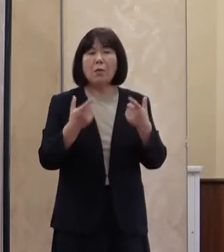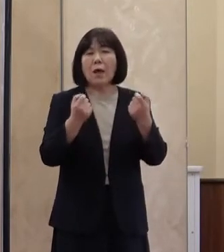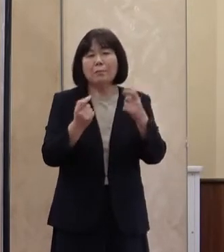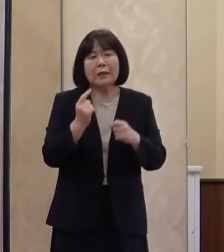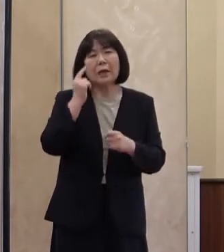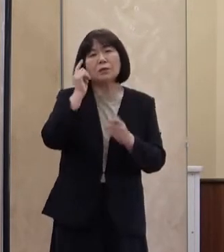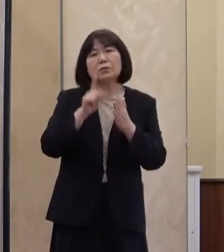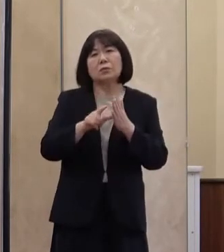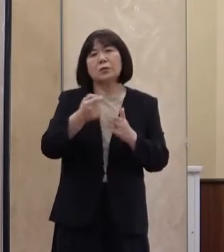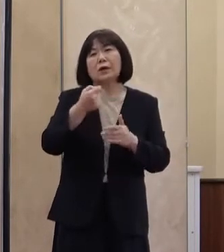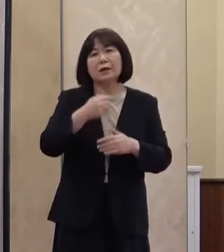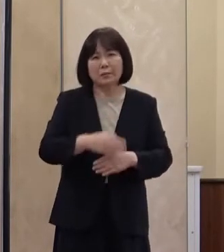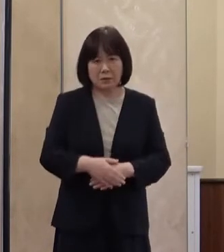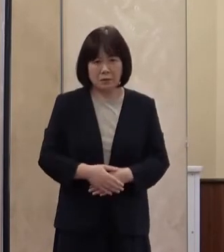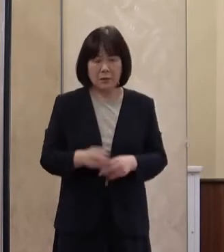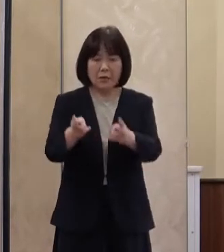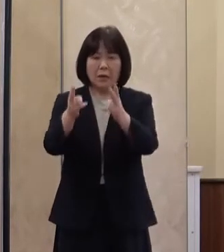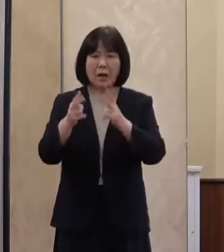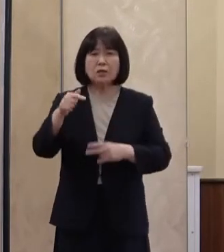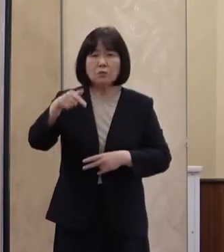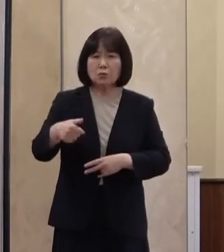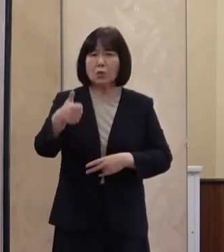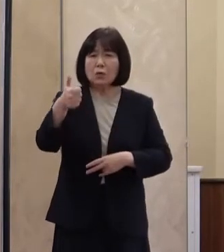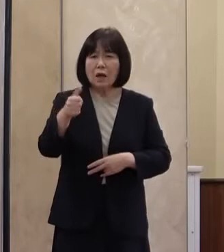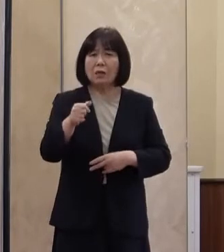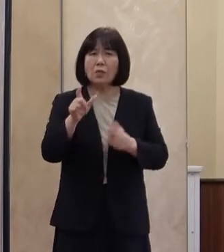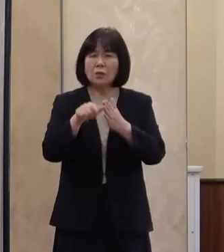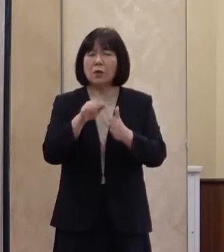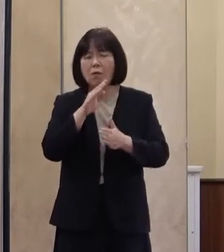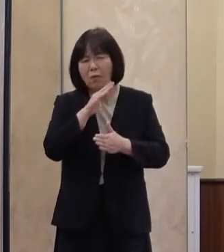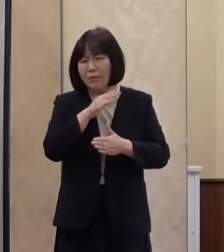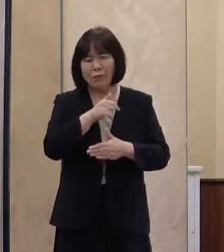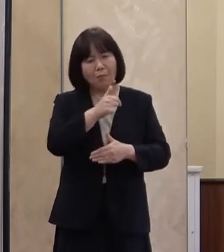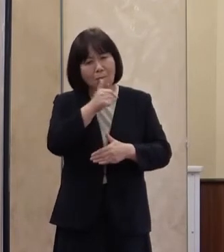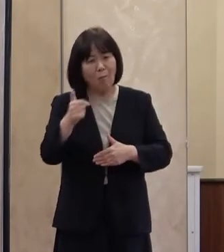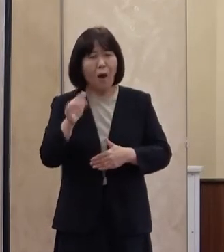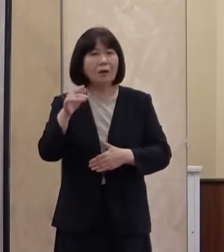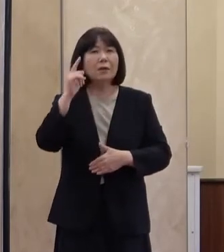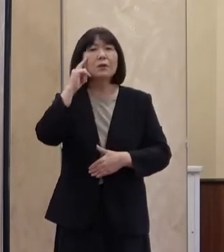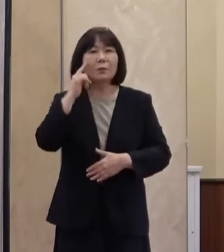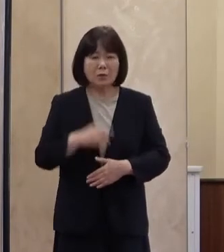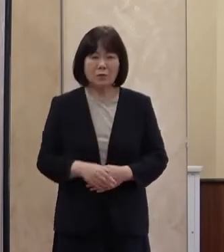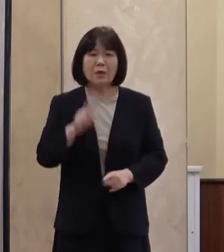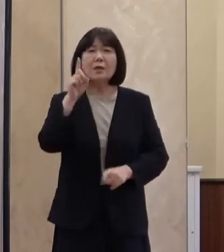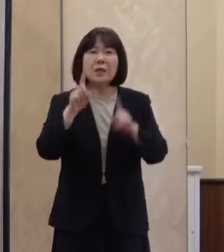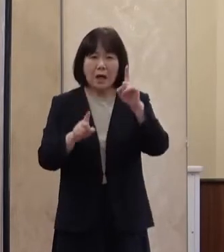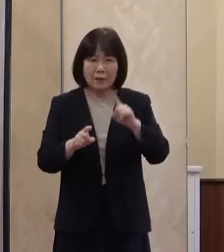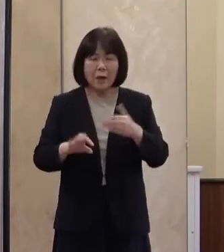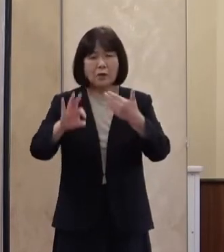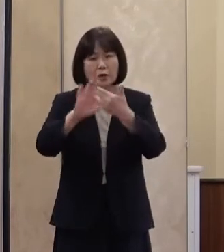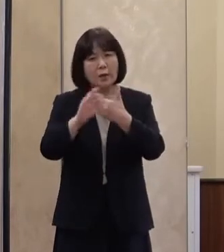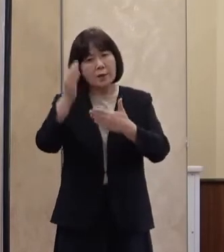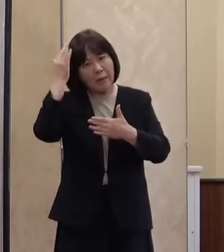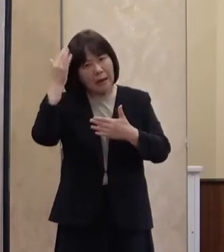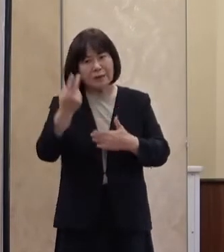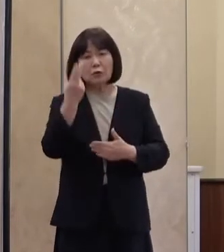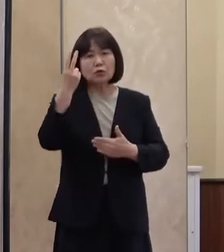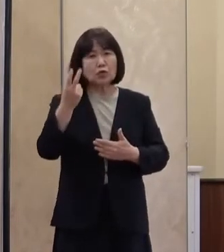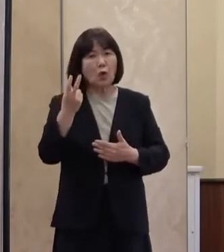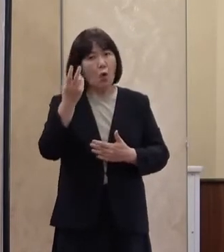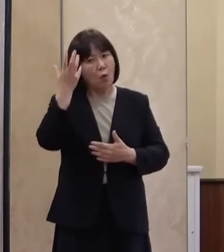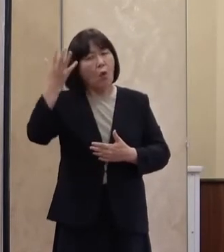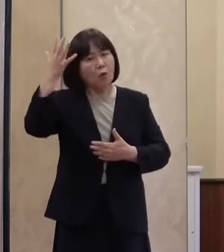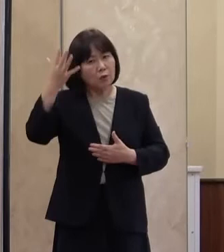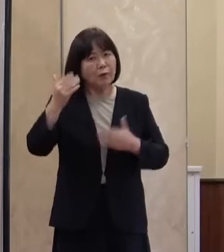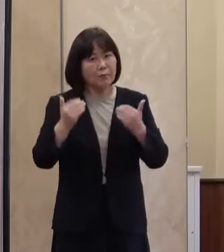じることがありますから、それは橋本さんの時の方が強烈だったと思います。でそれをなんとかバーチャル都構想で今進めてますんでね、